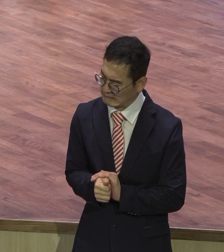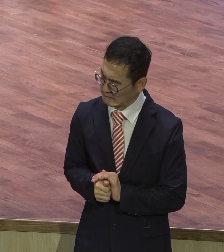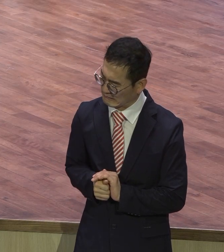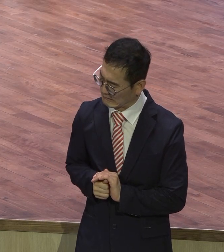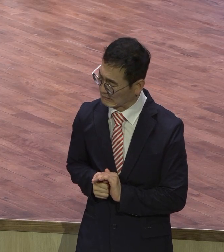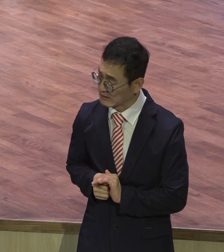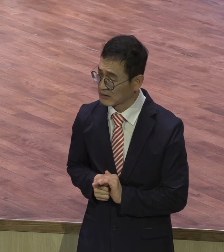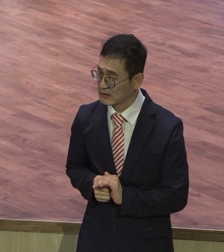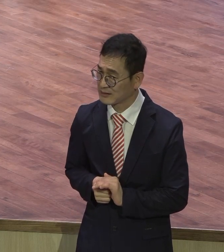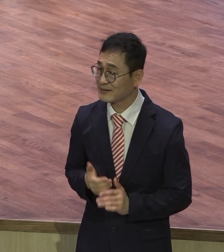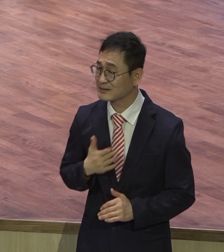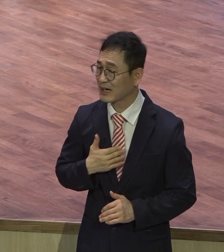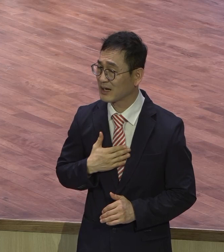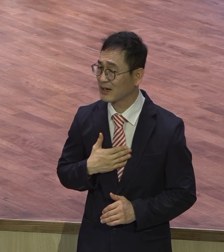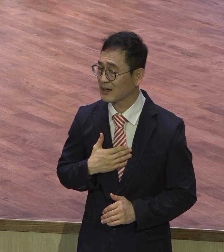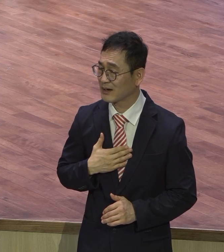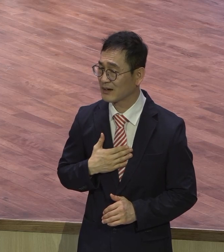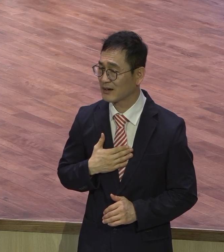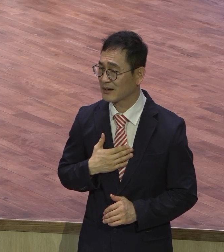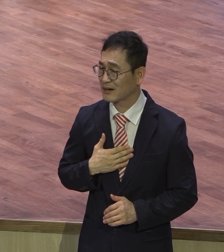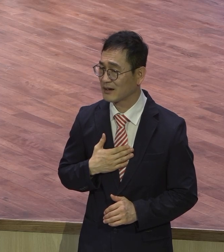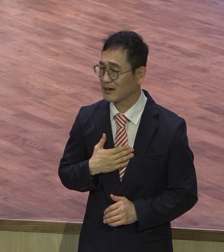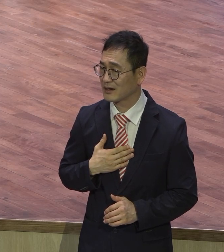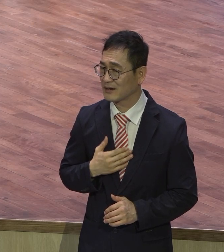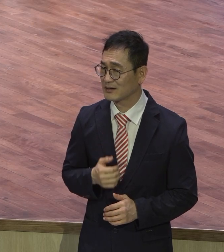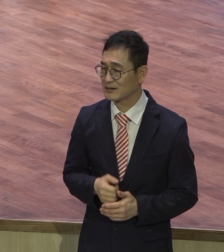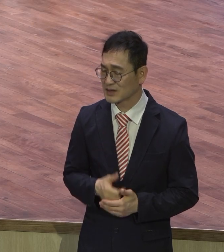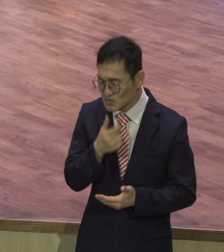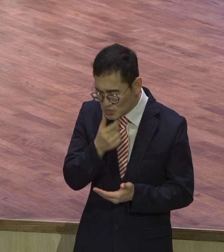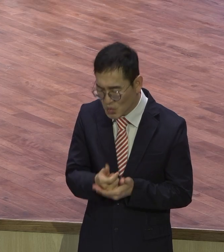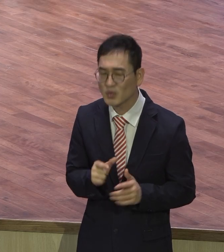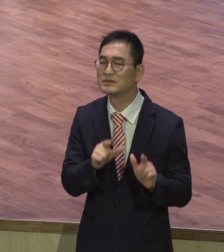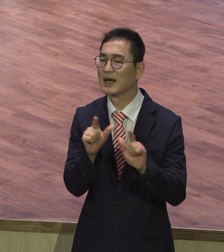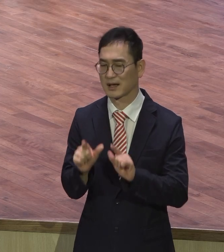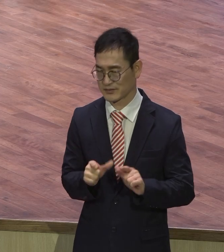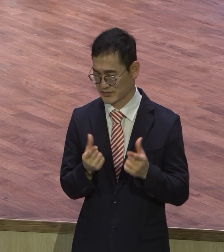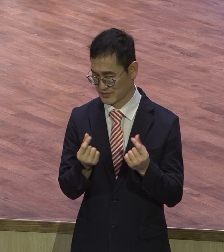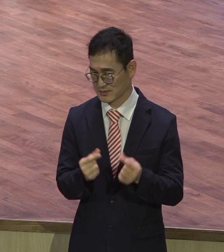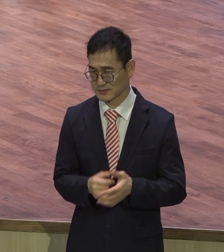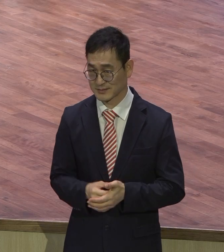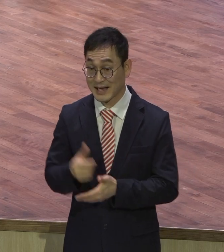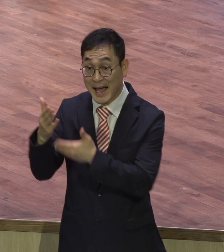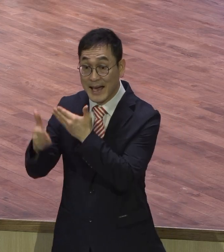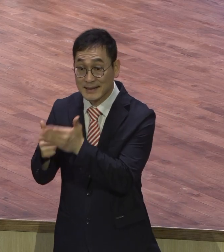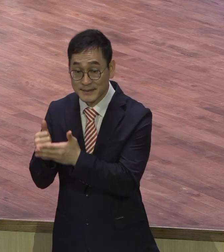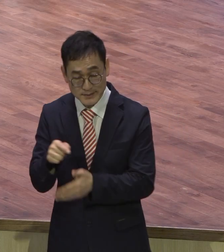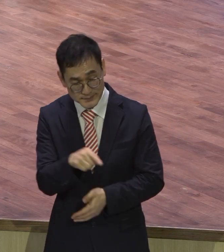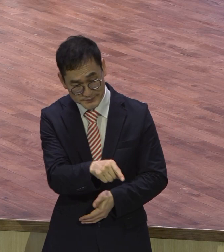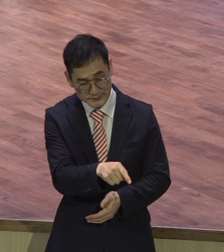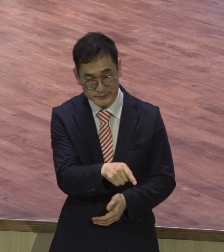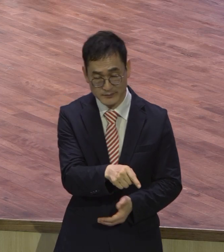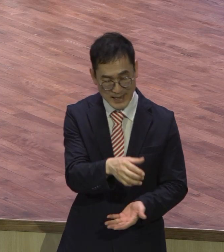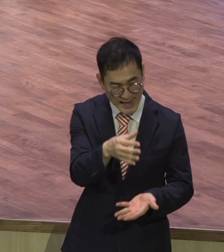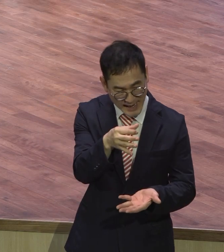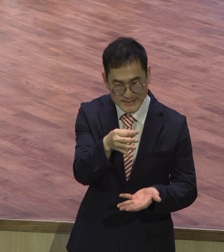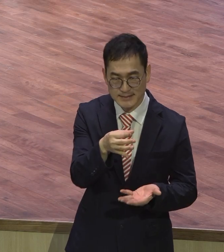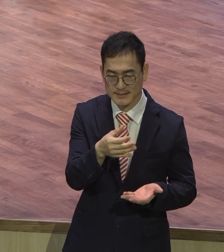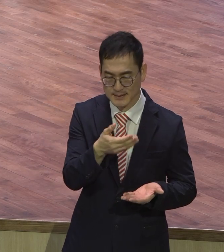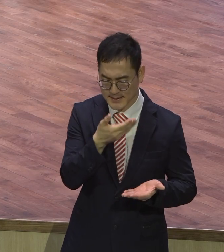하나님께서는 하나님께서는 저와 여러분을 가장 가치있는 존재로